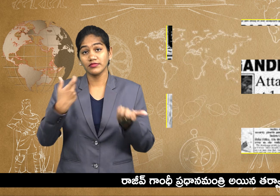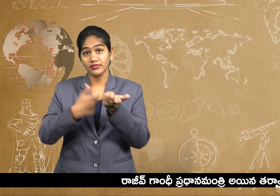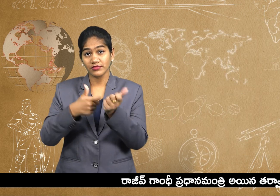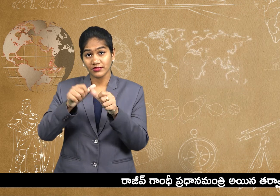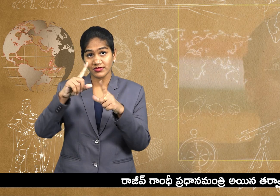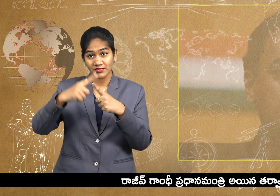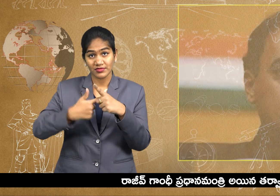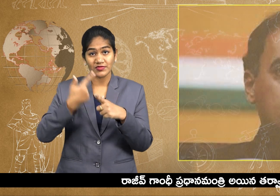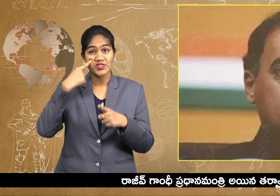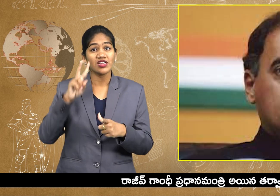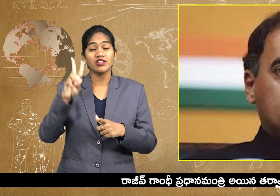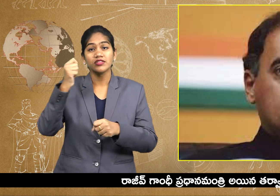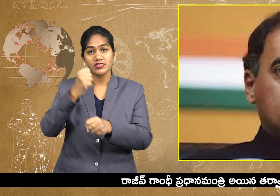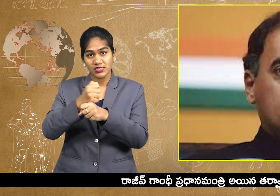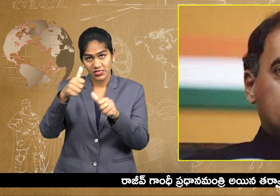రాజీవ్ గాంధీ ప్రధానమంత్రి అయిన తరువాత